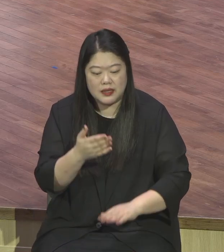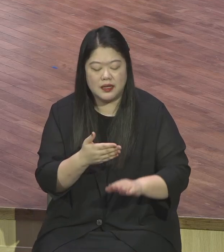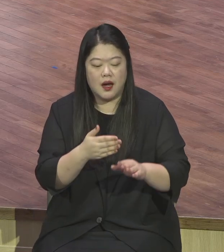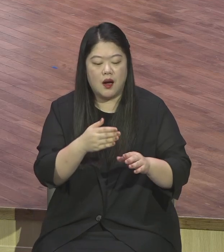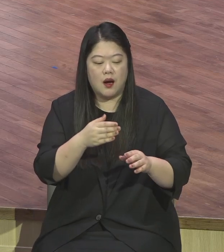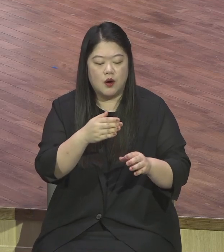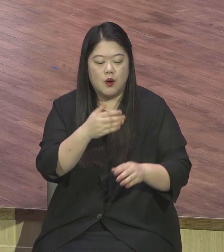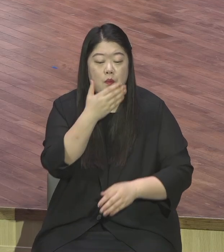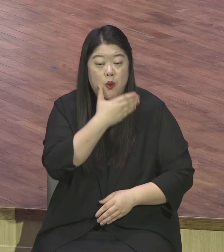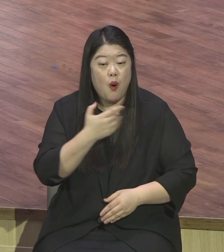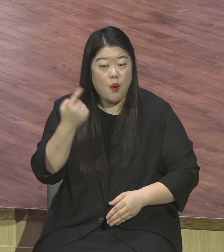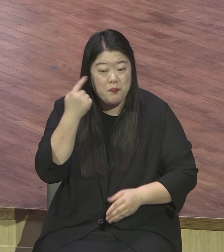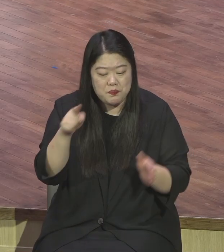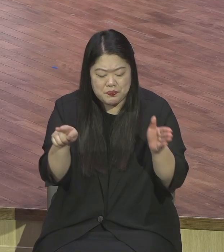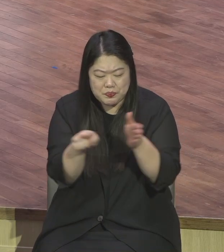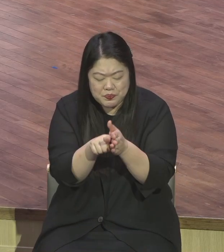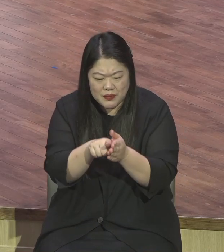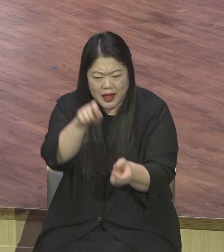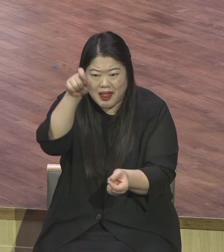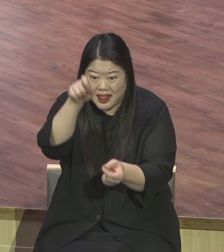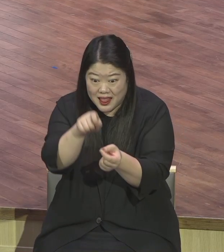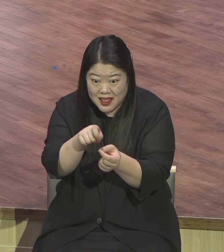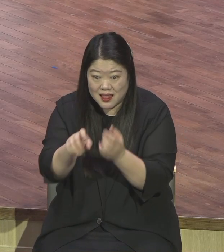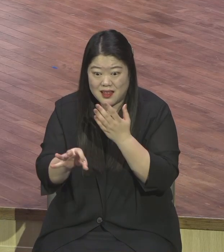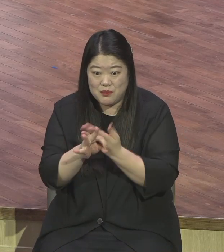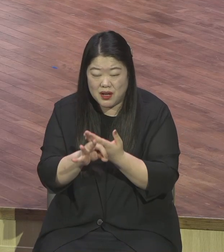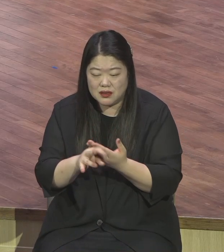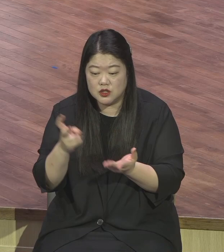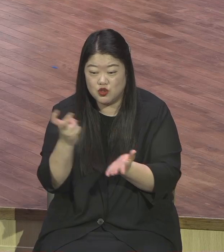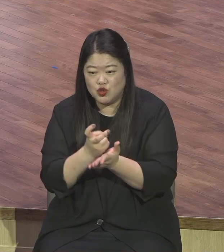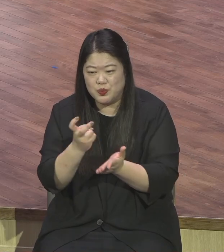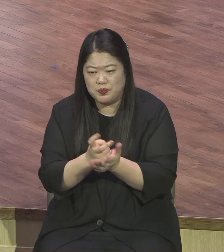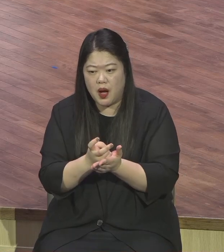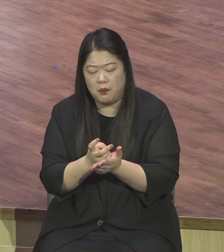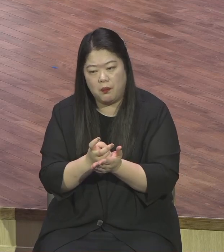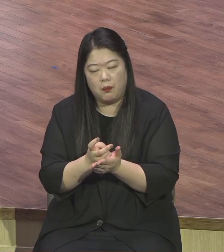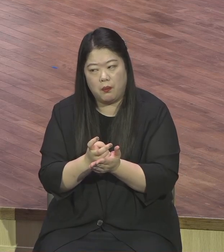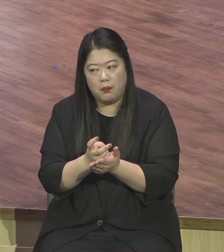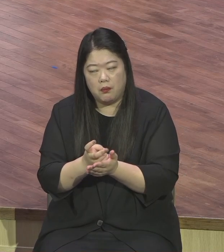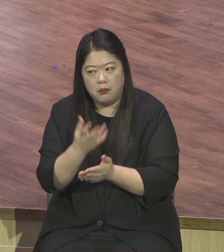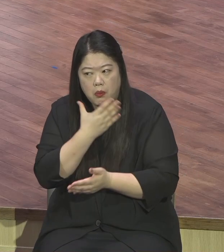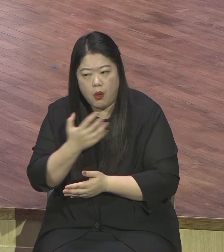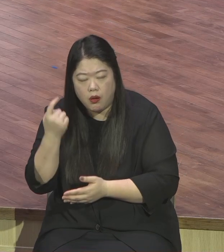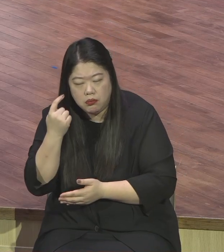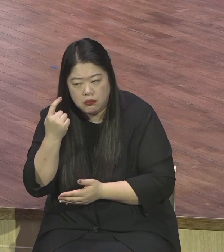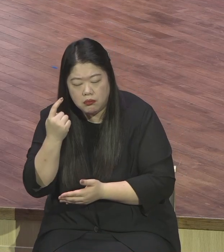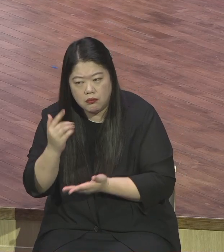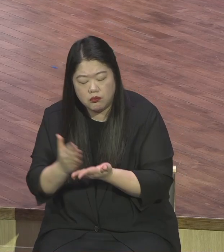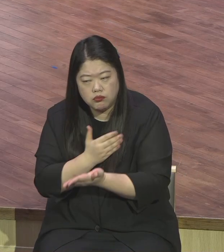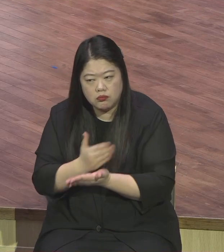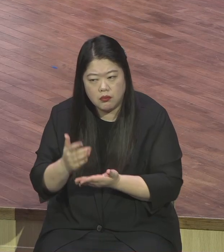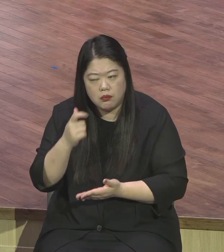저는 못된 신앙입니다. 한국 극보수 고신 합동에서만 자란 사람이에요.